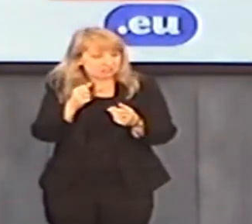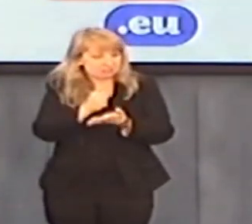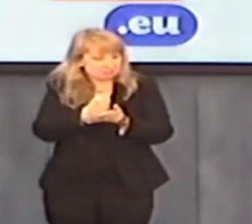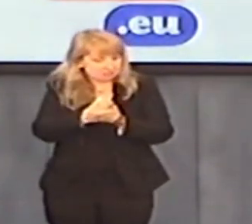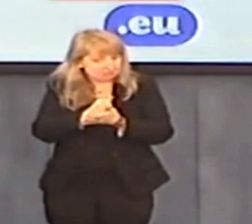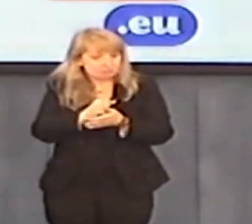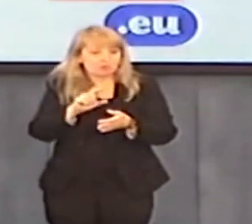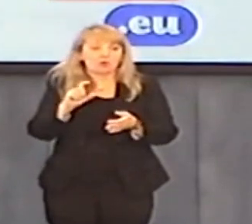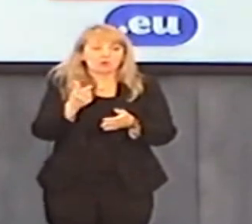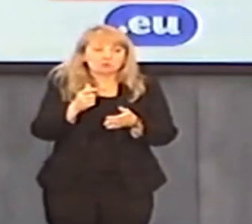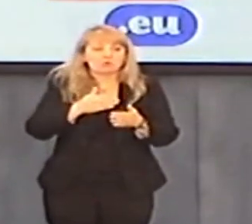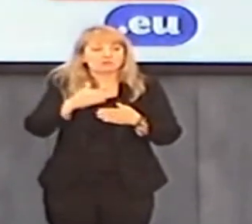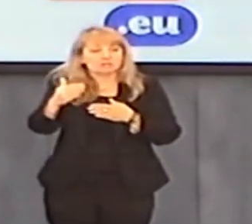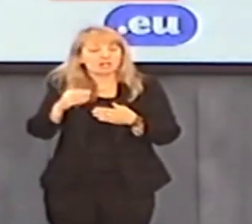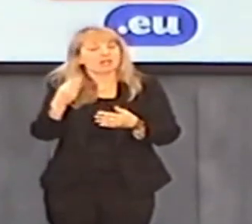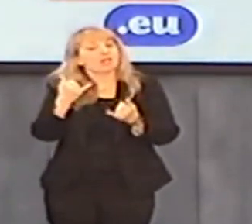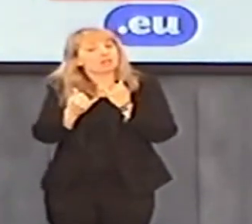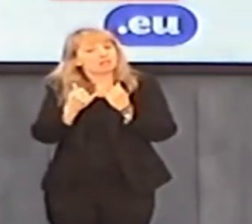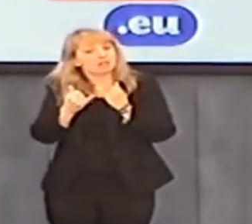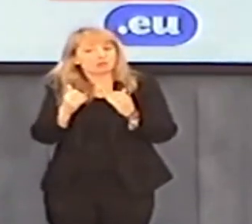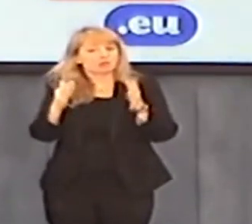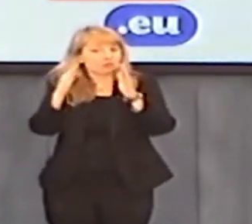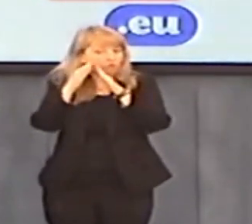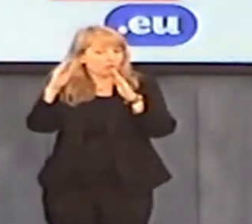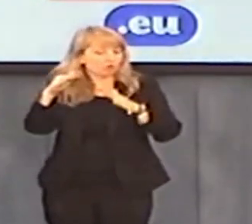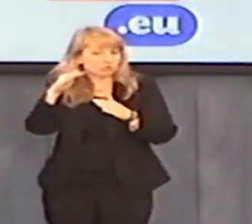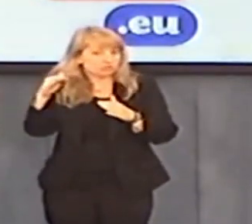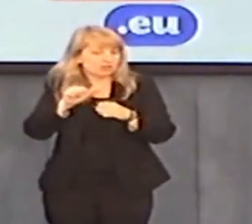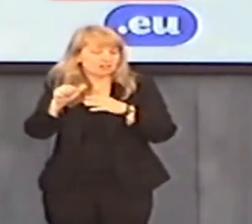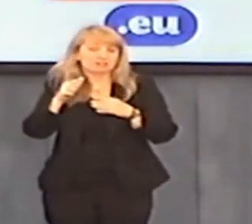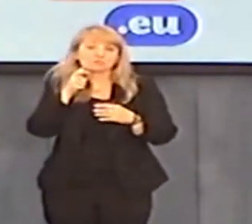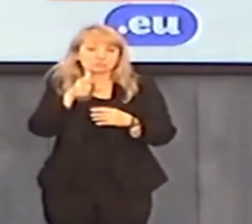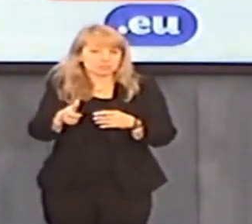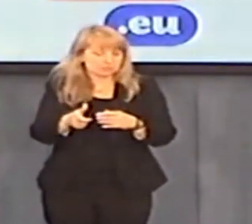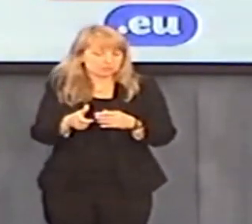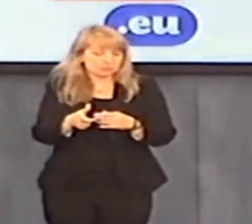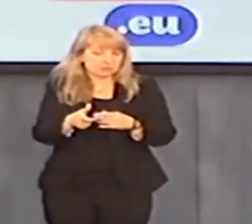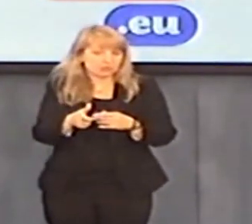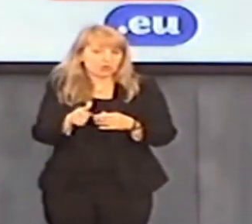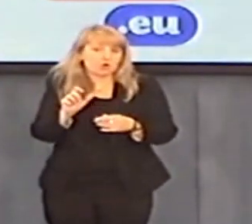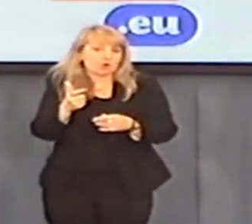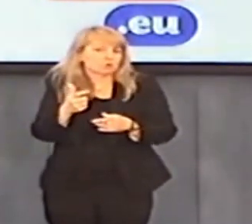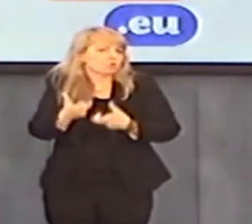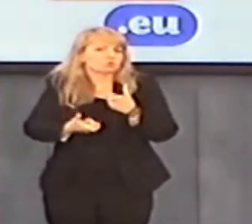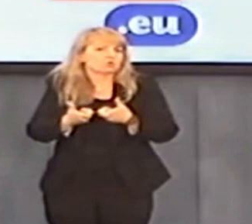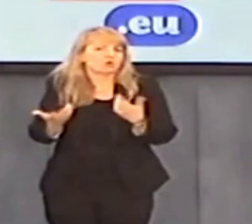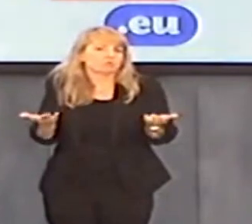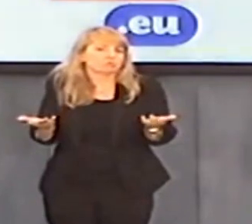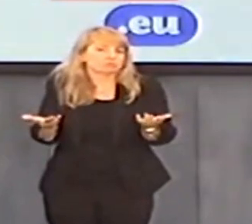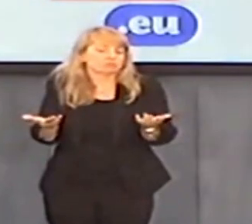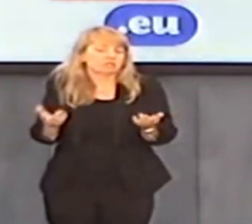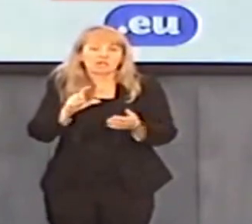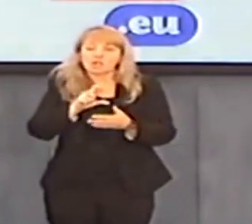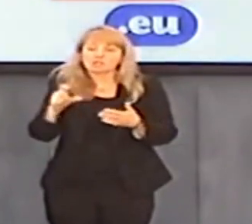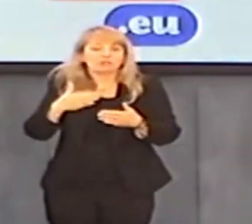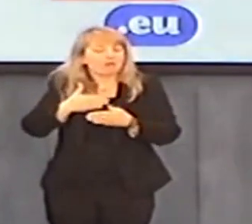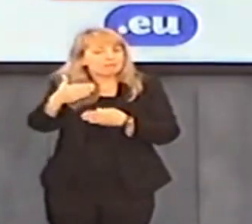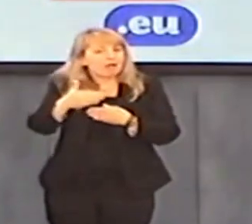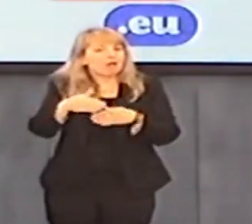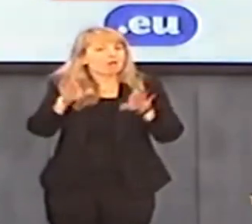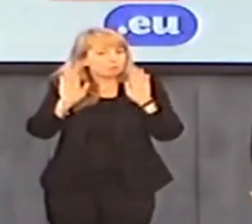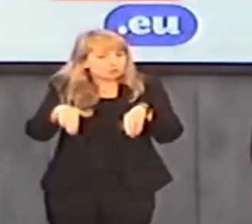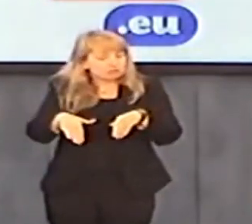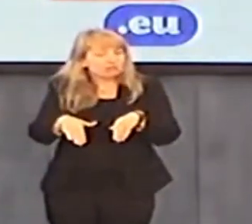w Kościele są po prostu przestępcy? Czy co wtedy po prostu robić? Czy nadal oni mają mieć